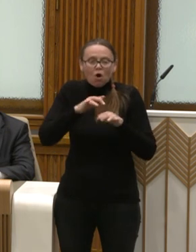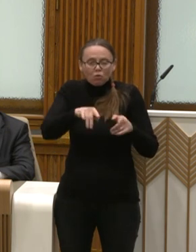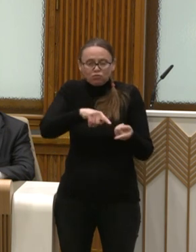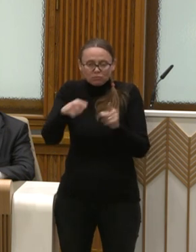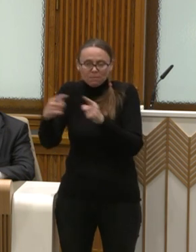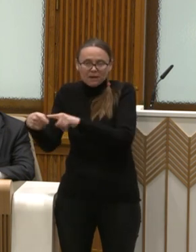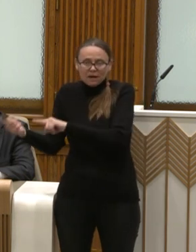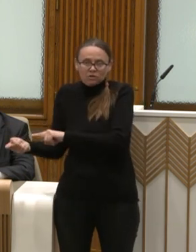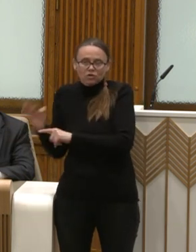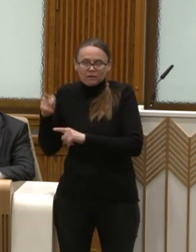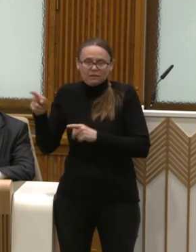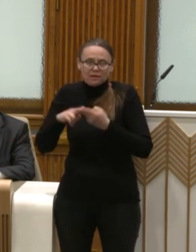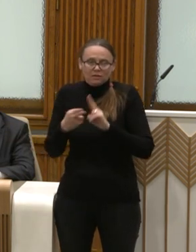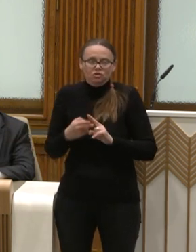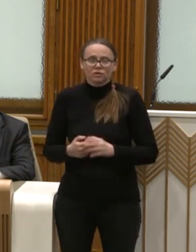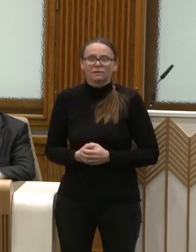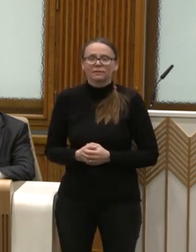način.